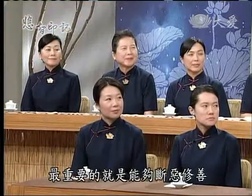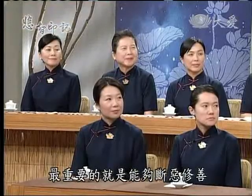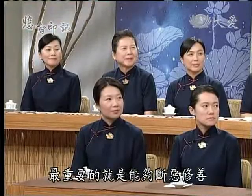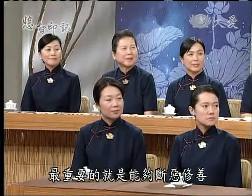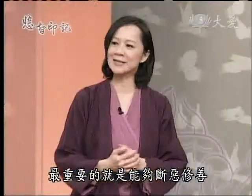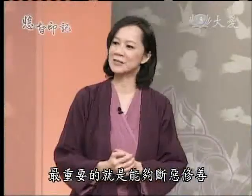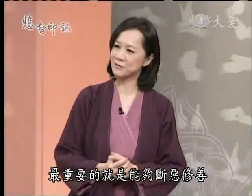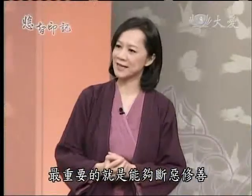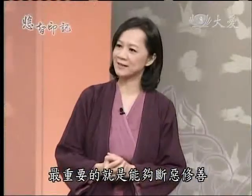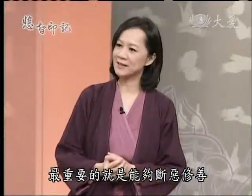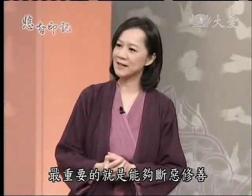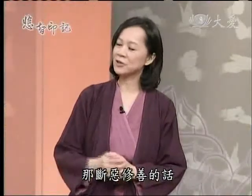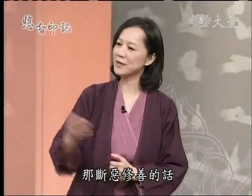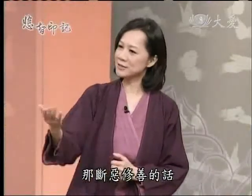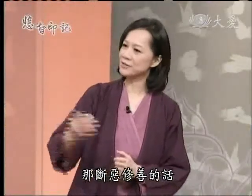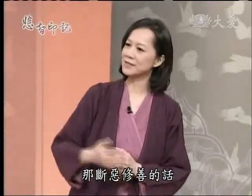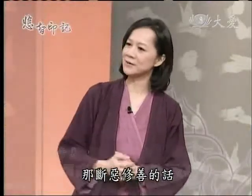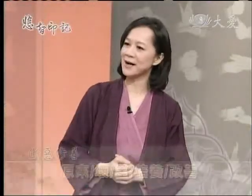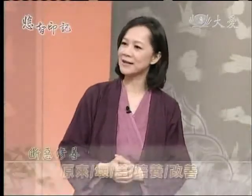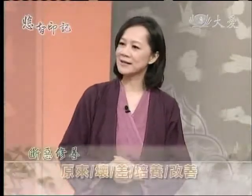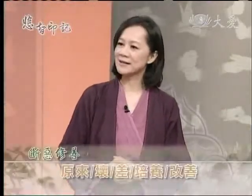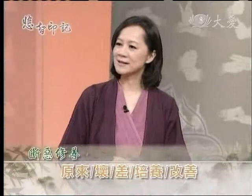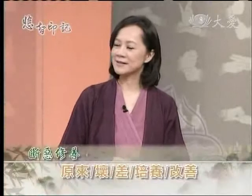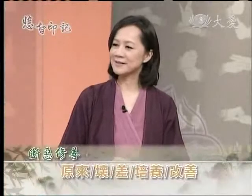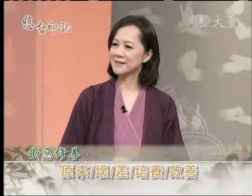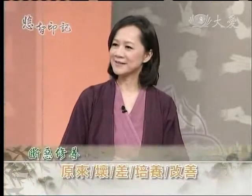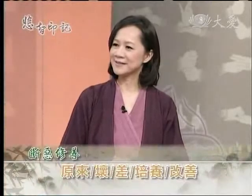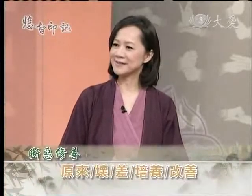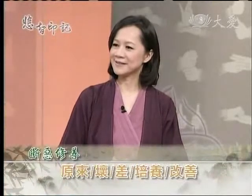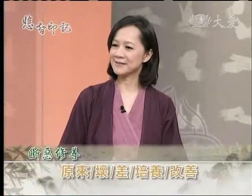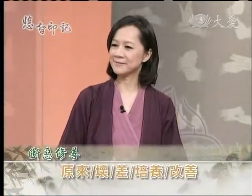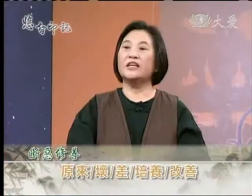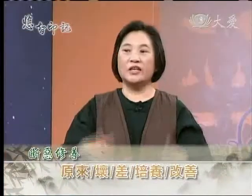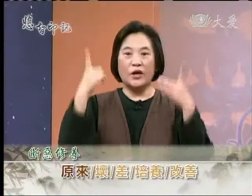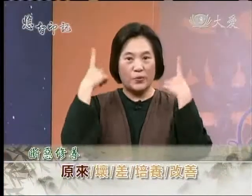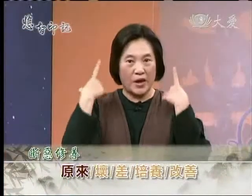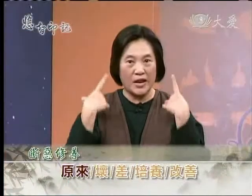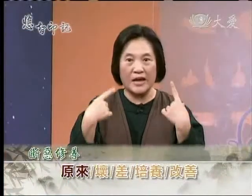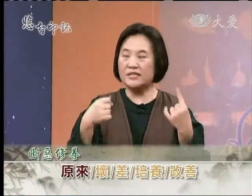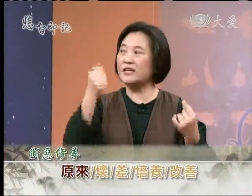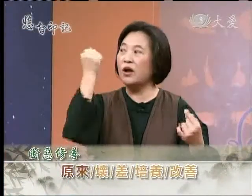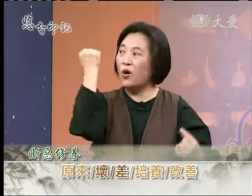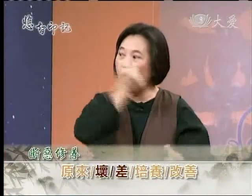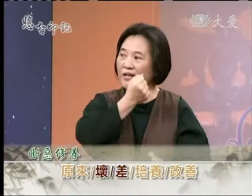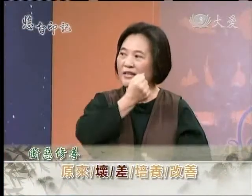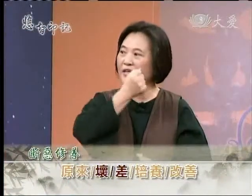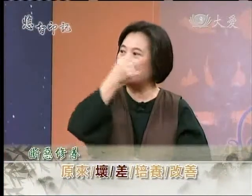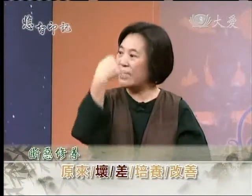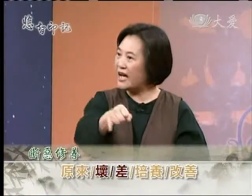够断恶修善。那断恶修善的话， 断恶，恶当然就是你原来是坏的、差